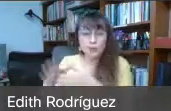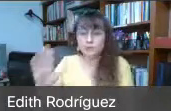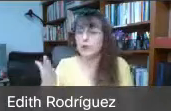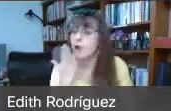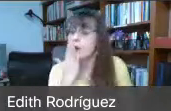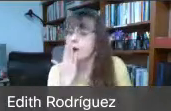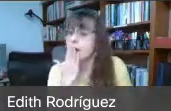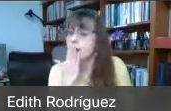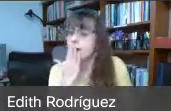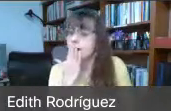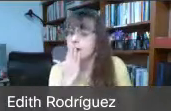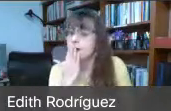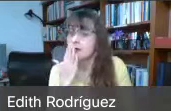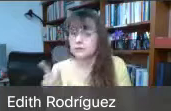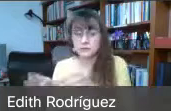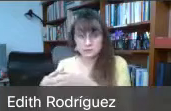rodea.